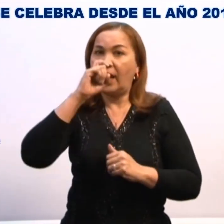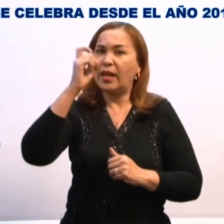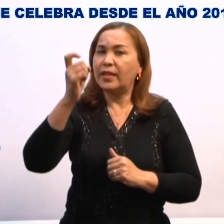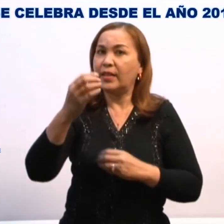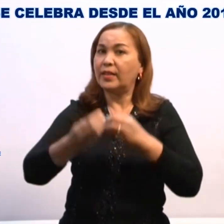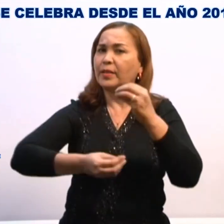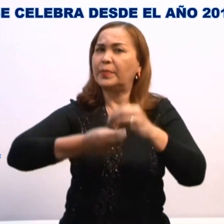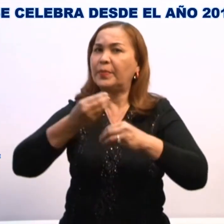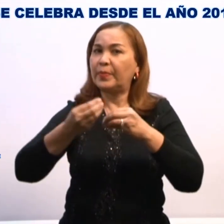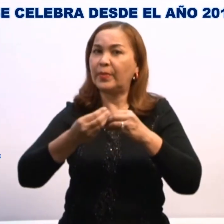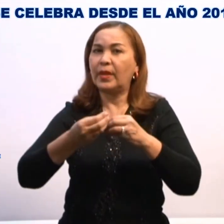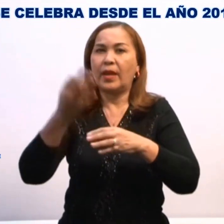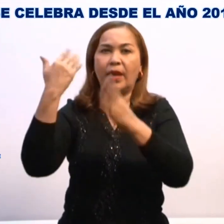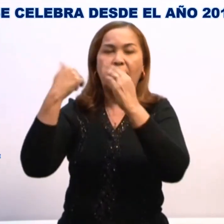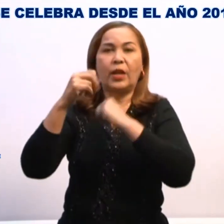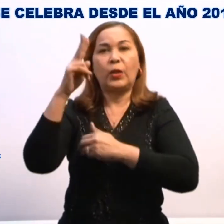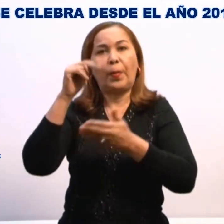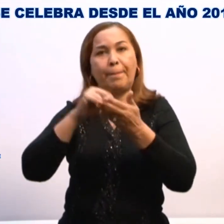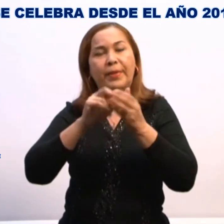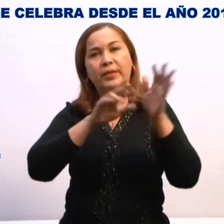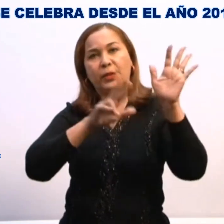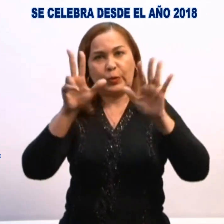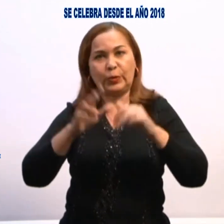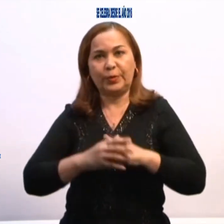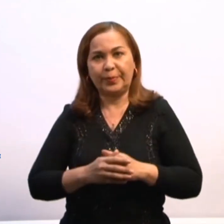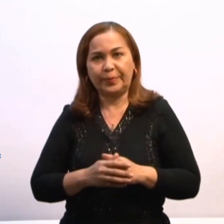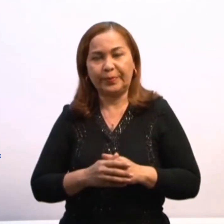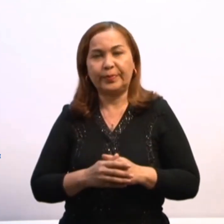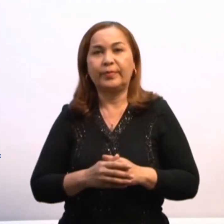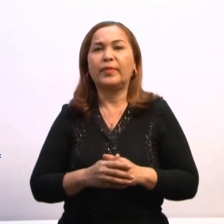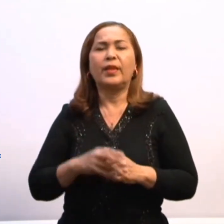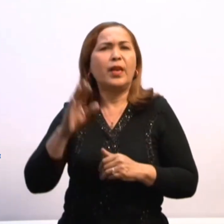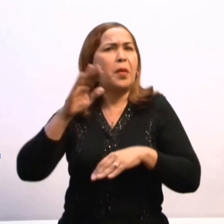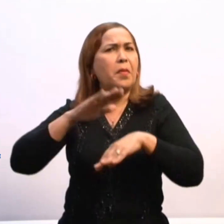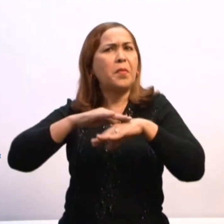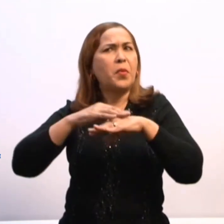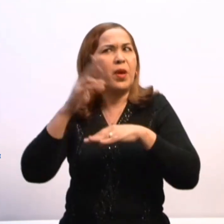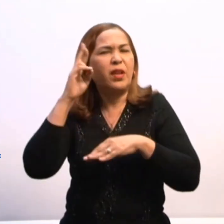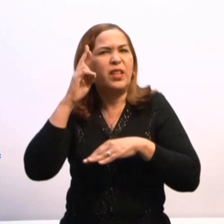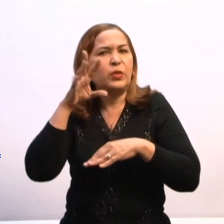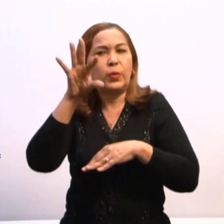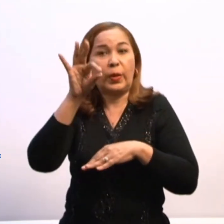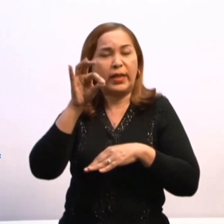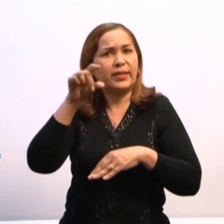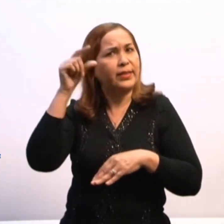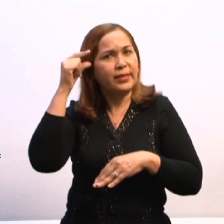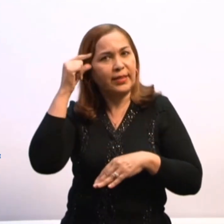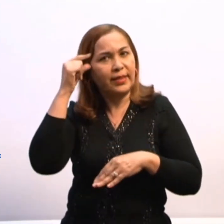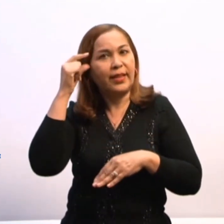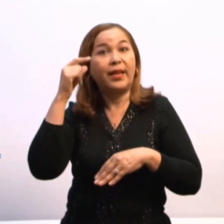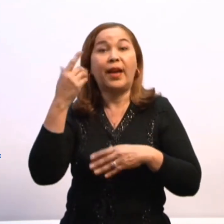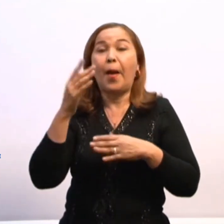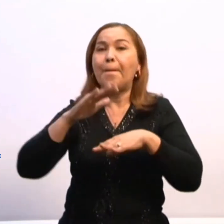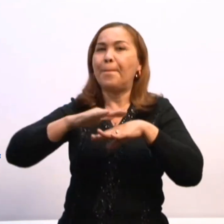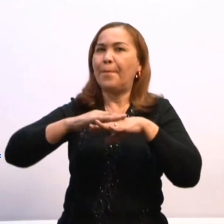realiza desde el año 2018. La razón por la que se escogió este día obedece a que el 23